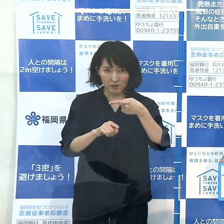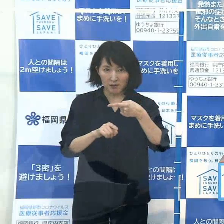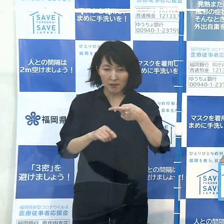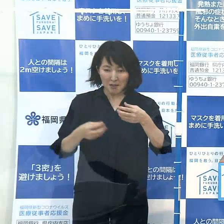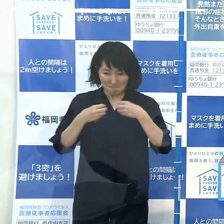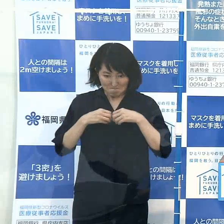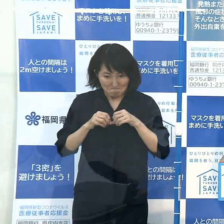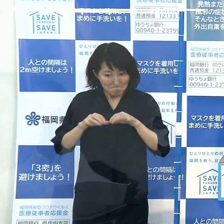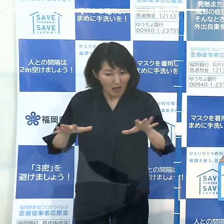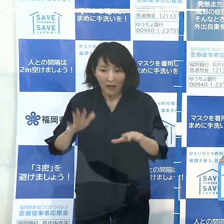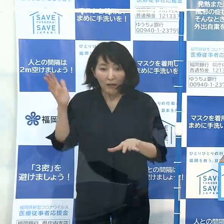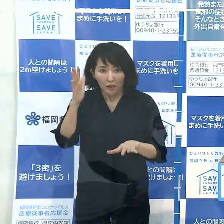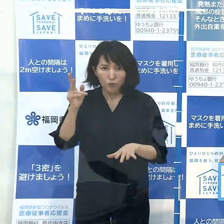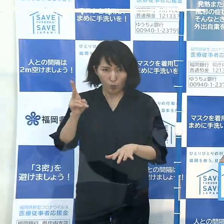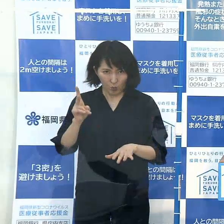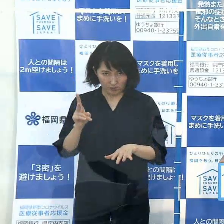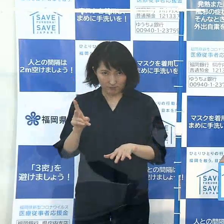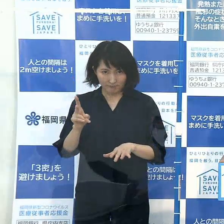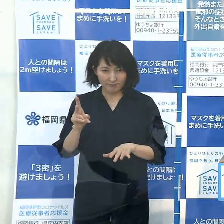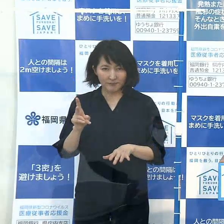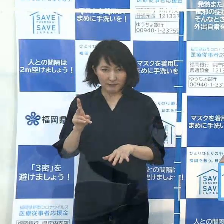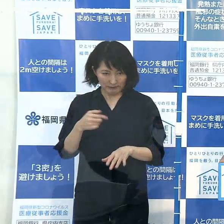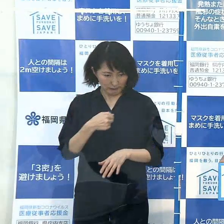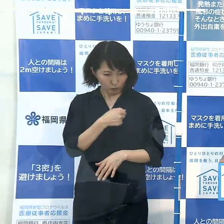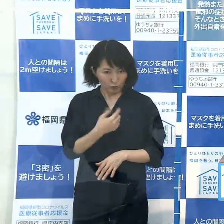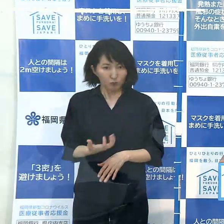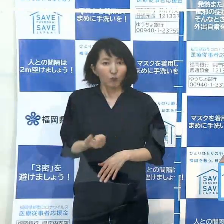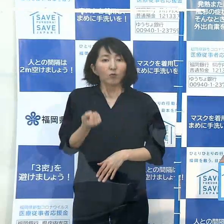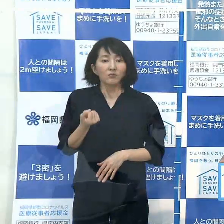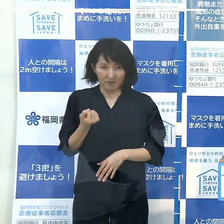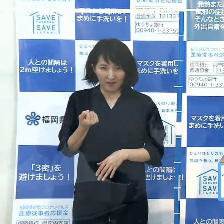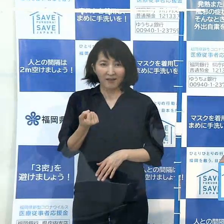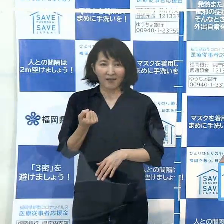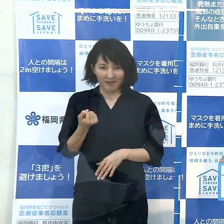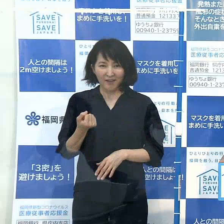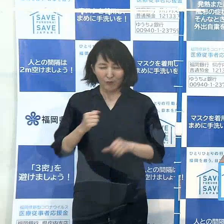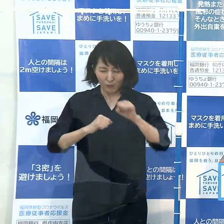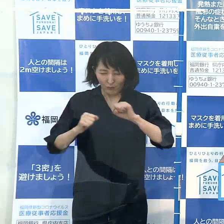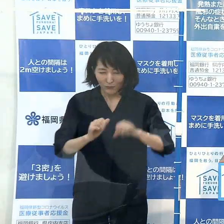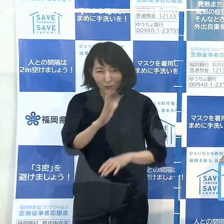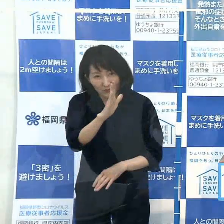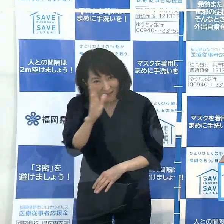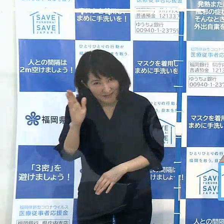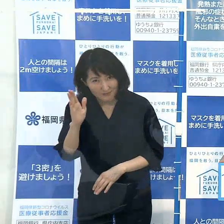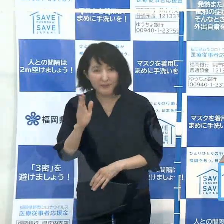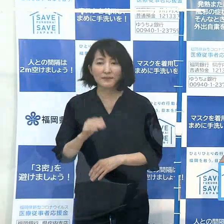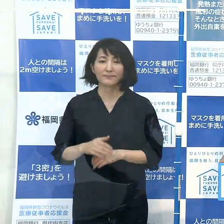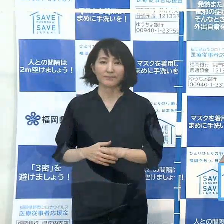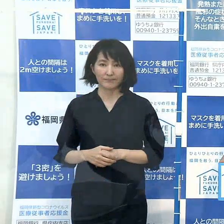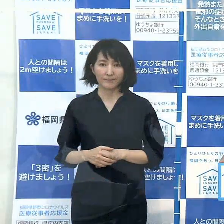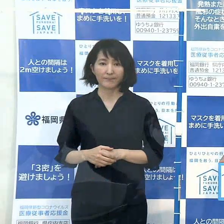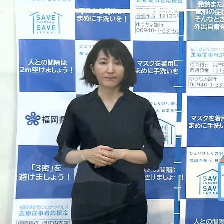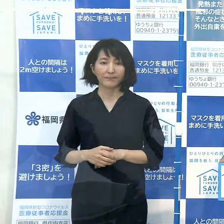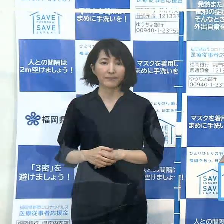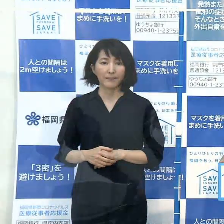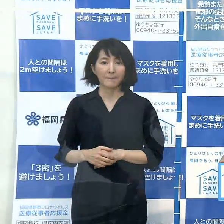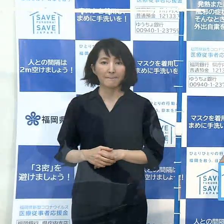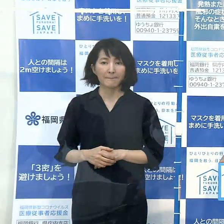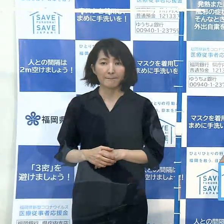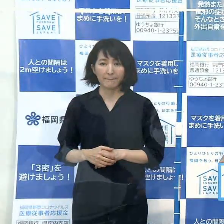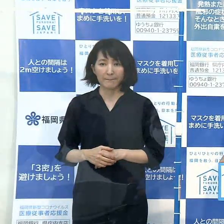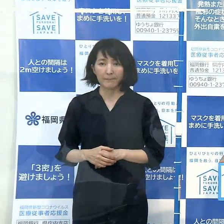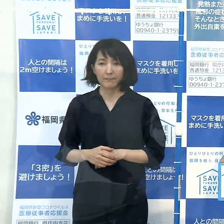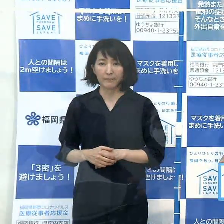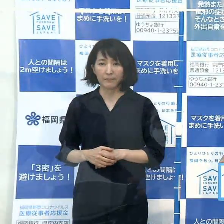と、そういう強い意志を持っていただいて、具体的な行動を取っていただきたいと、改めてお願いをしたいと思います。